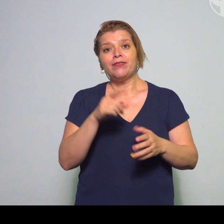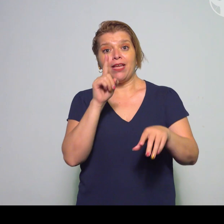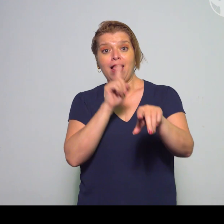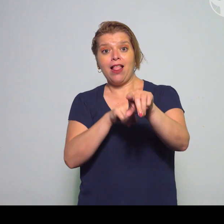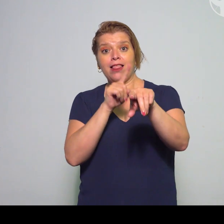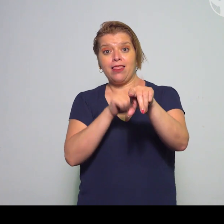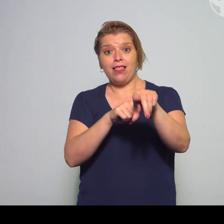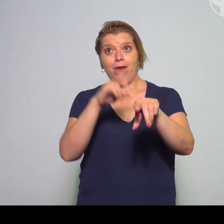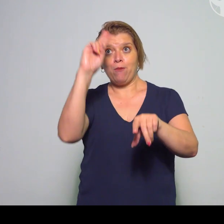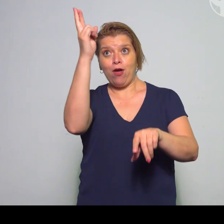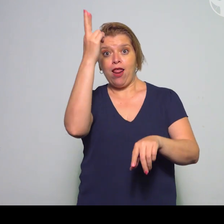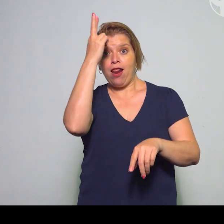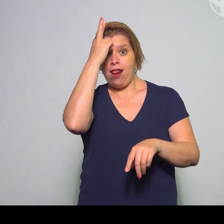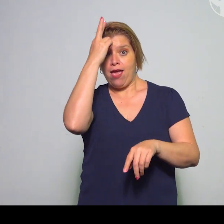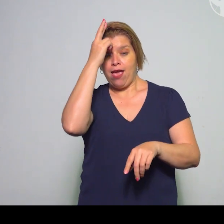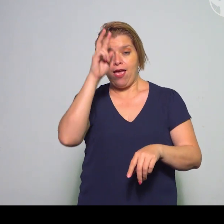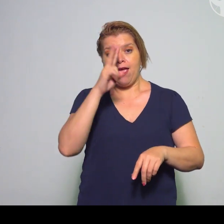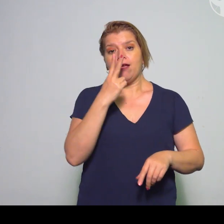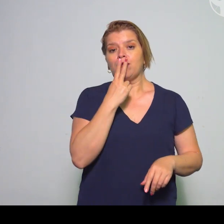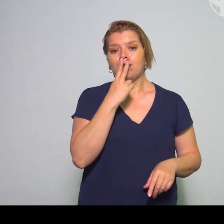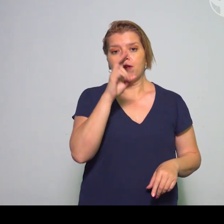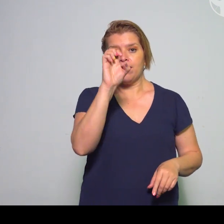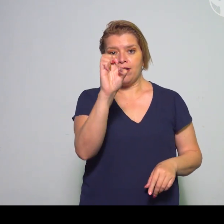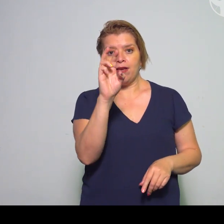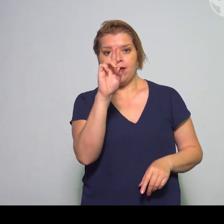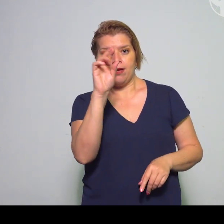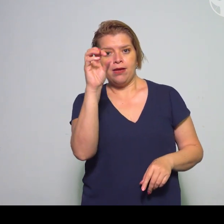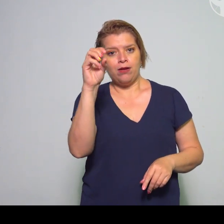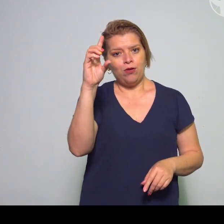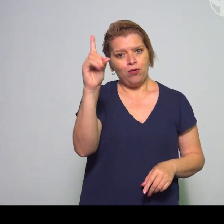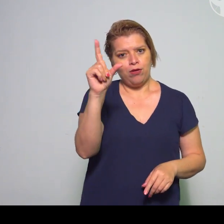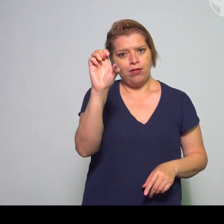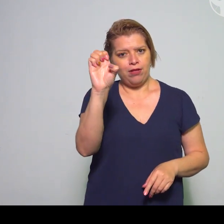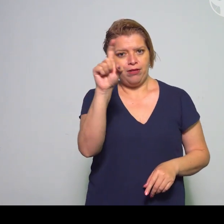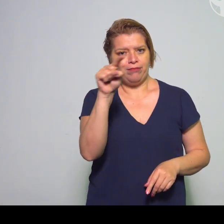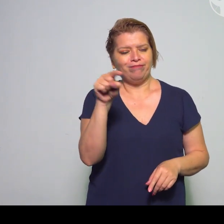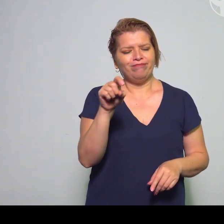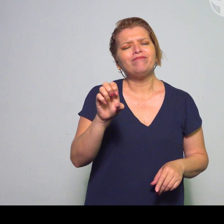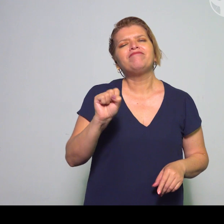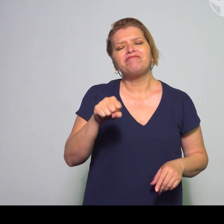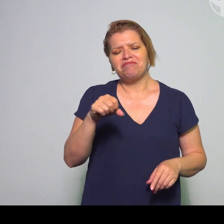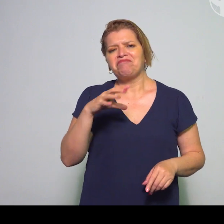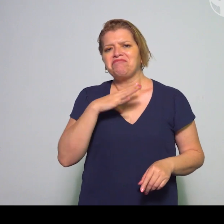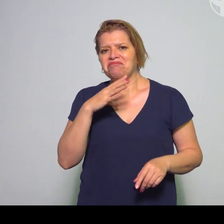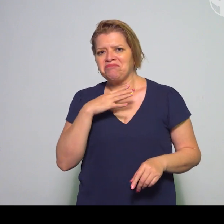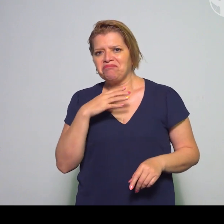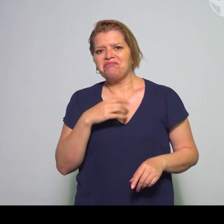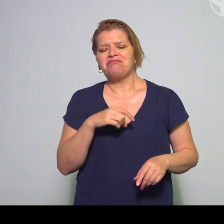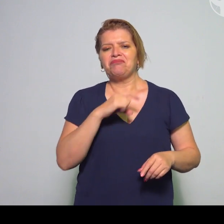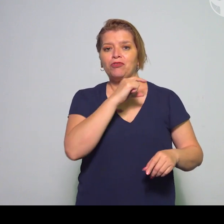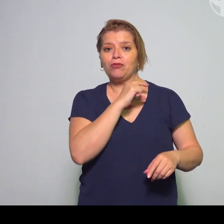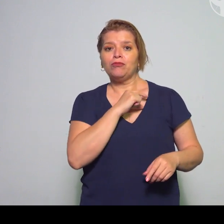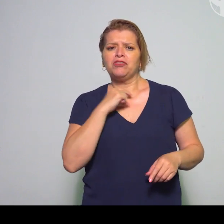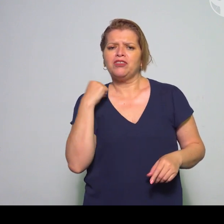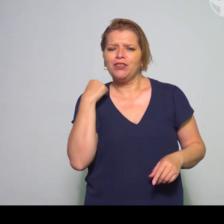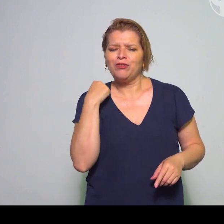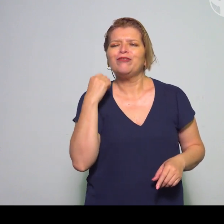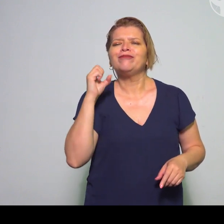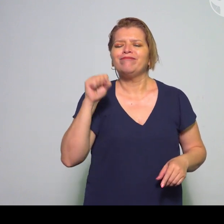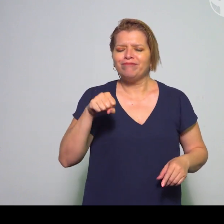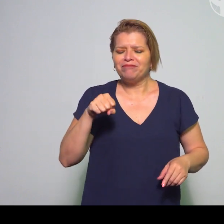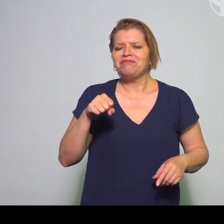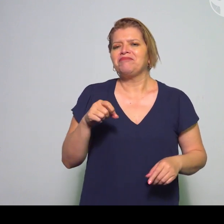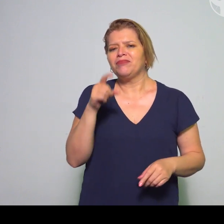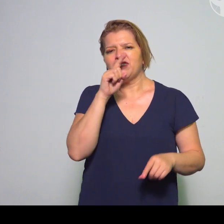en tiempo de Herodes, rey de Judea, hubo un sacerdote llamado Zacarías, miembro del grupo de Abías. Su